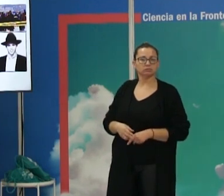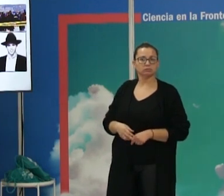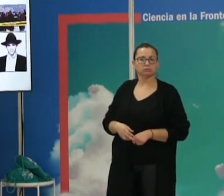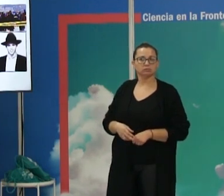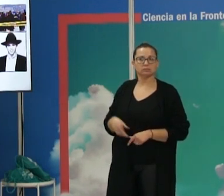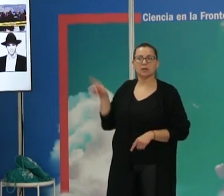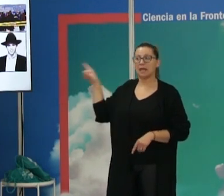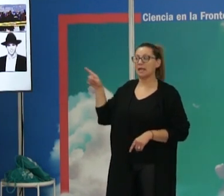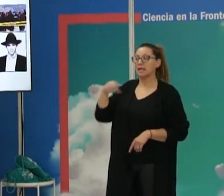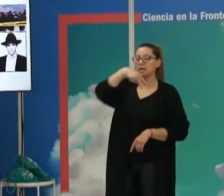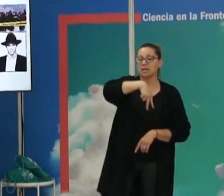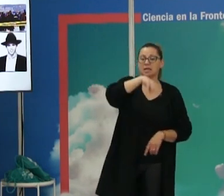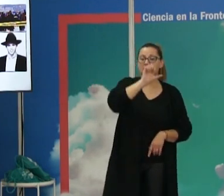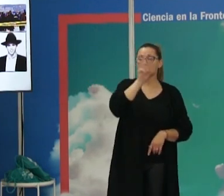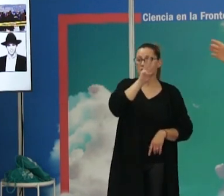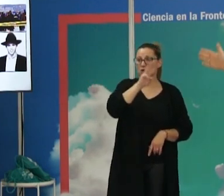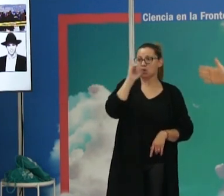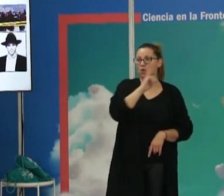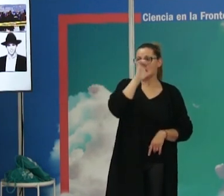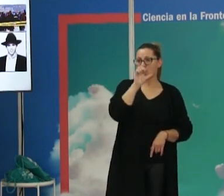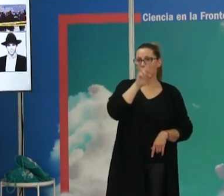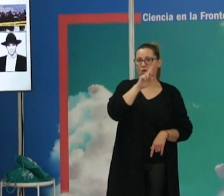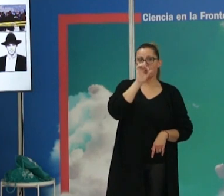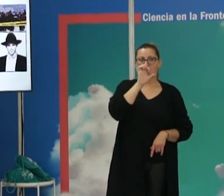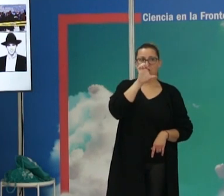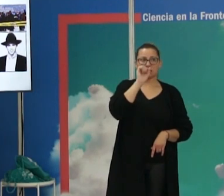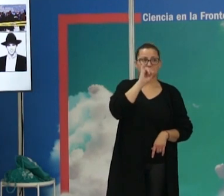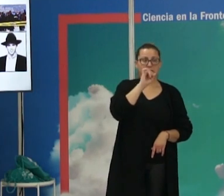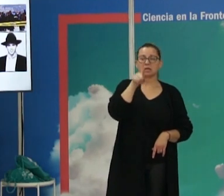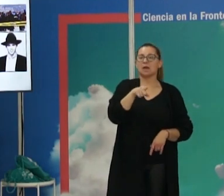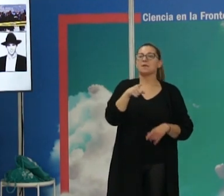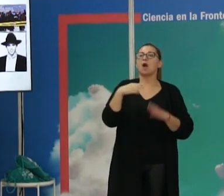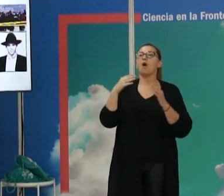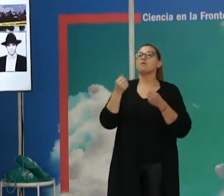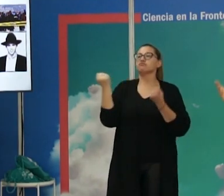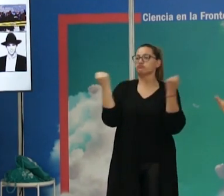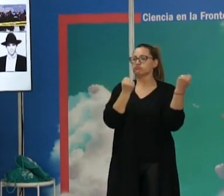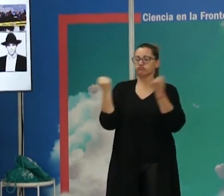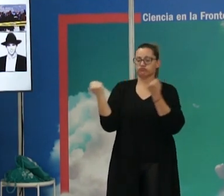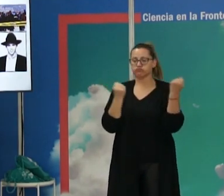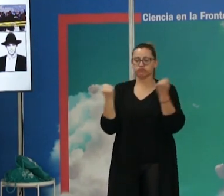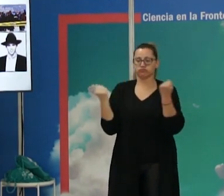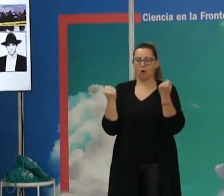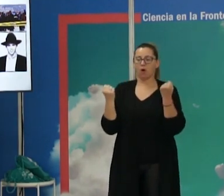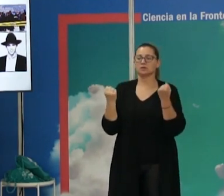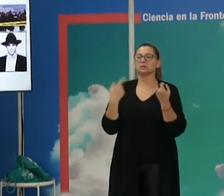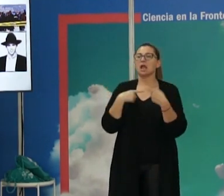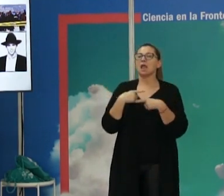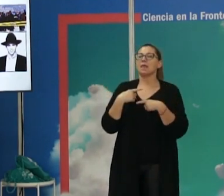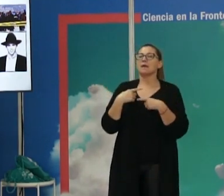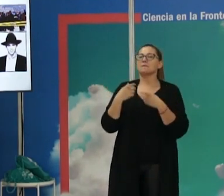en el estado de New Jersey había una furgoneta de judíos ortodoxos, sufrió un atentado